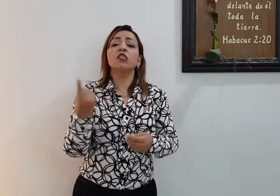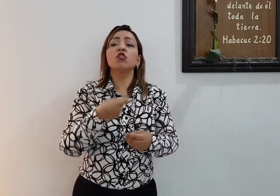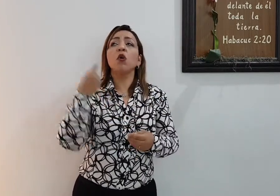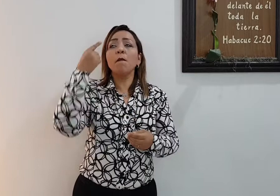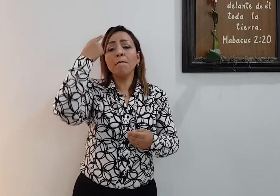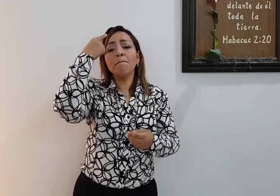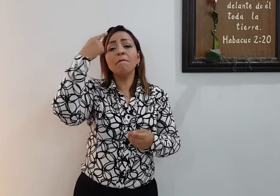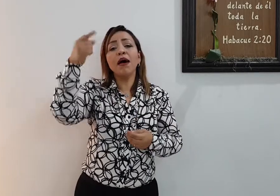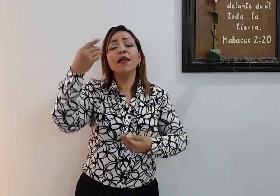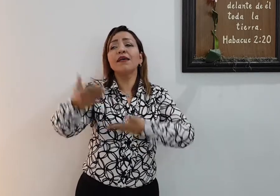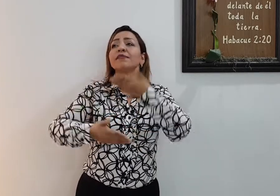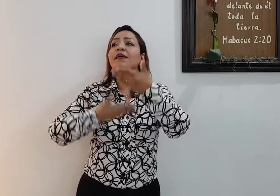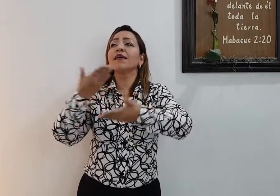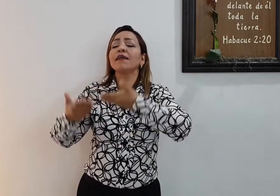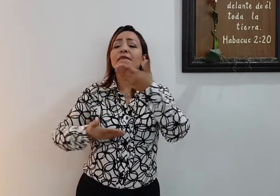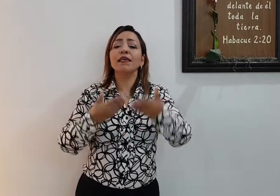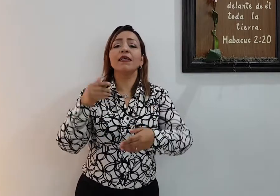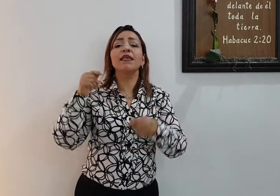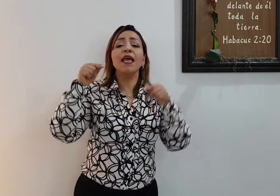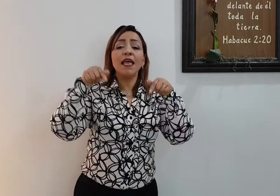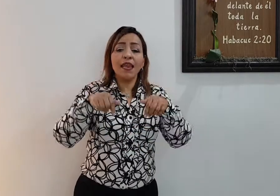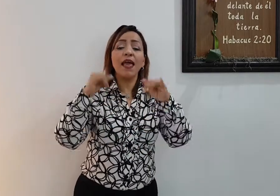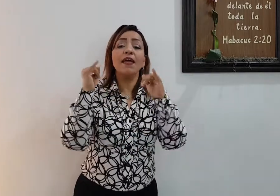veíamos muchos ejemplos de esto. ¿Y el tercer burrito cuál era?